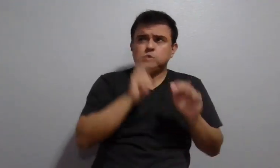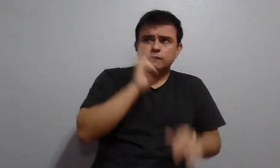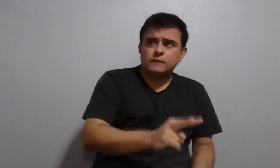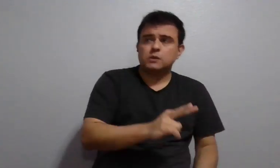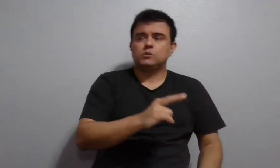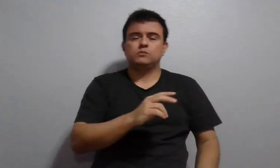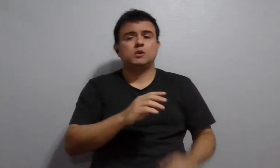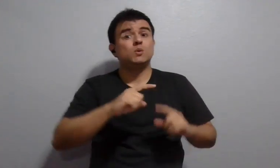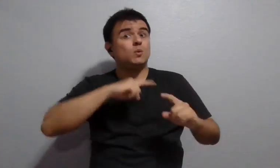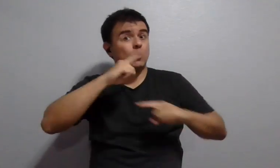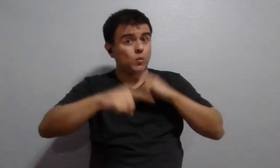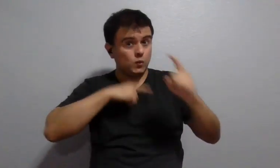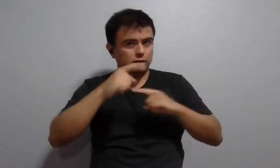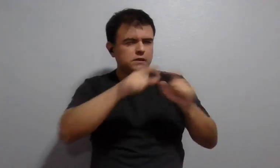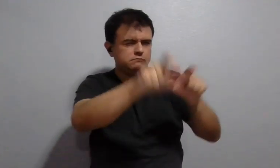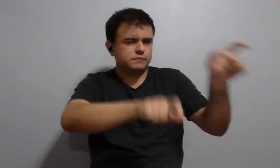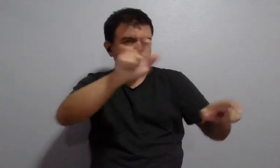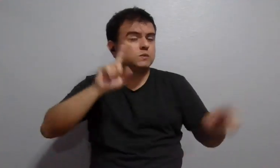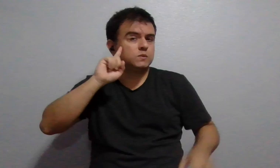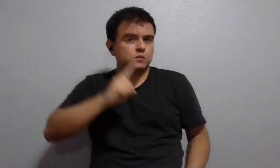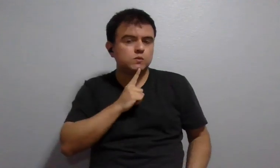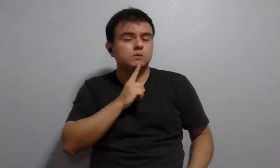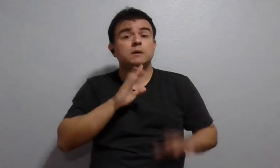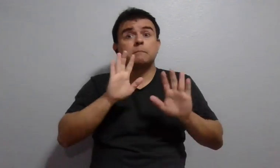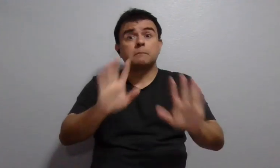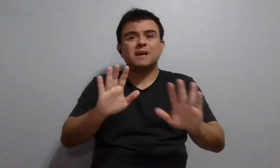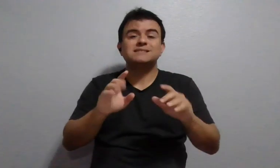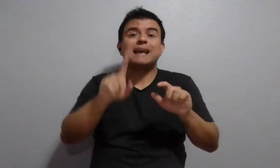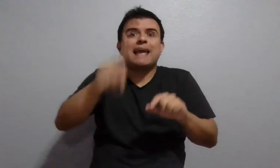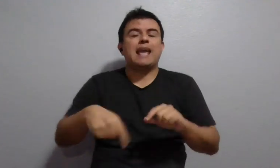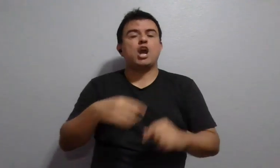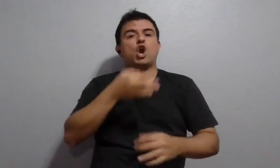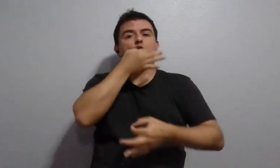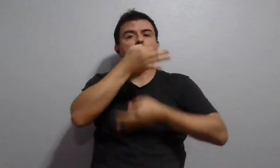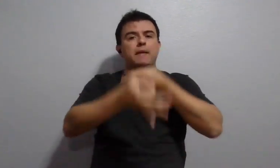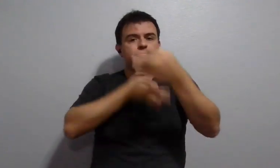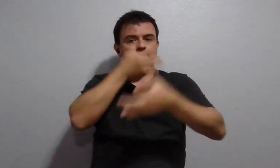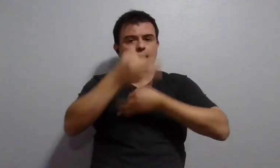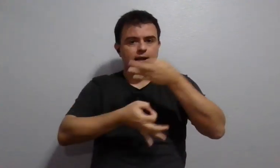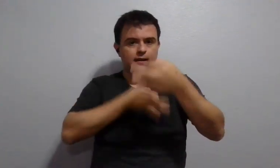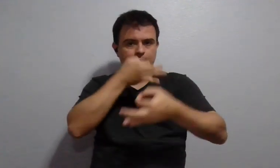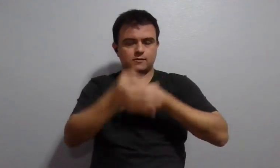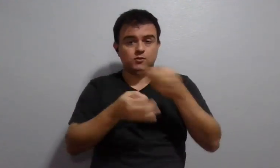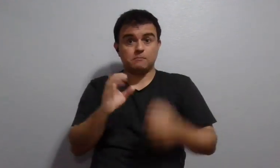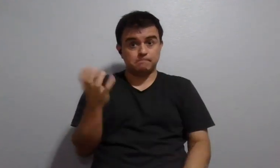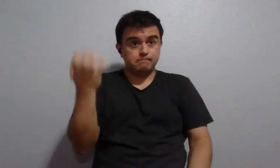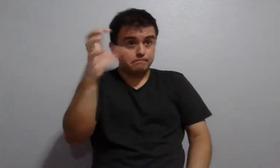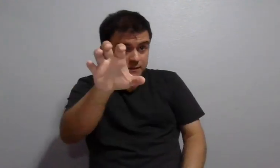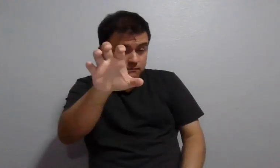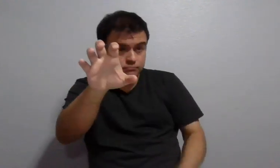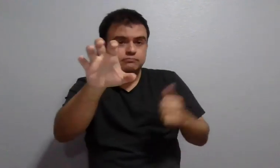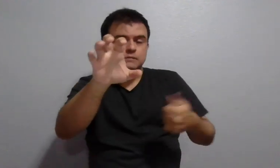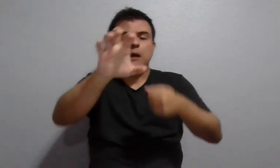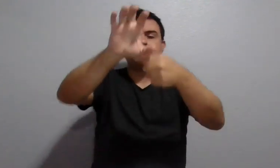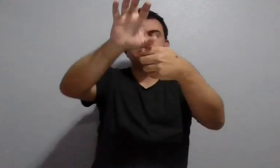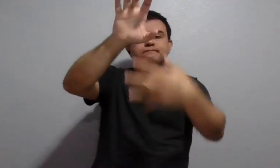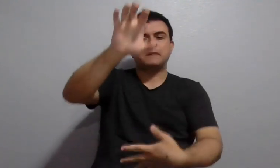mas já nos comentários, onde as pessoas membros podem postar nos comentários. E a gente tenta,